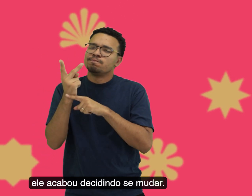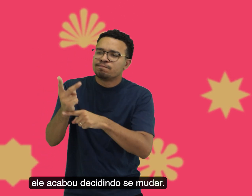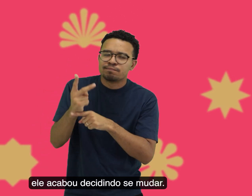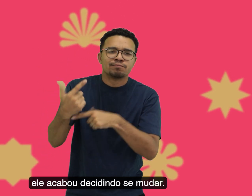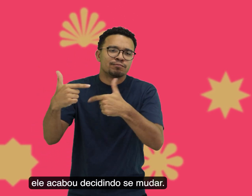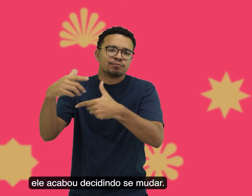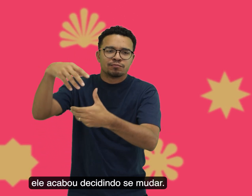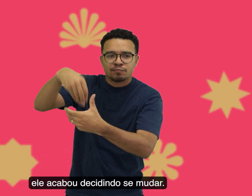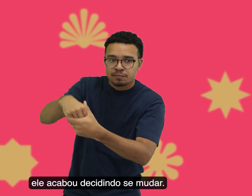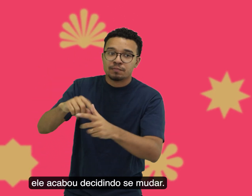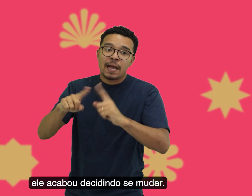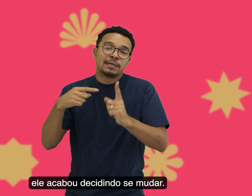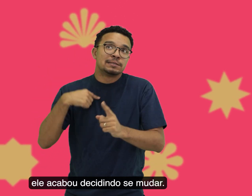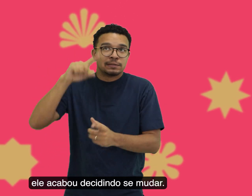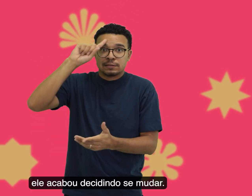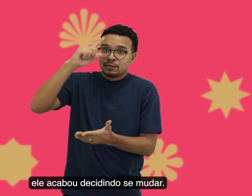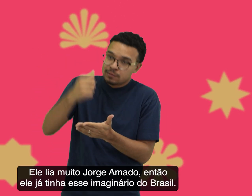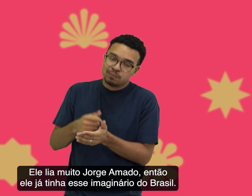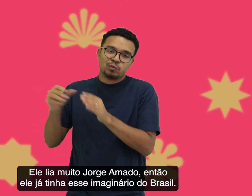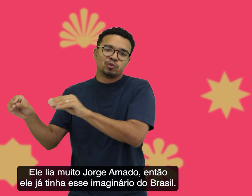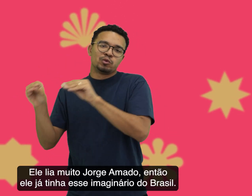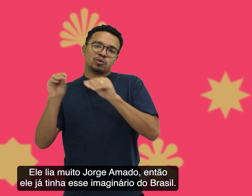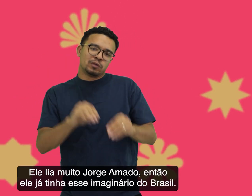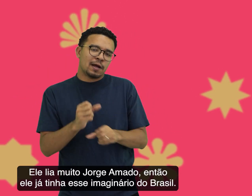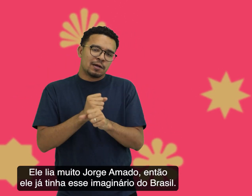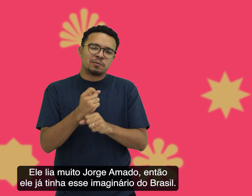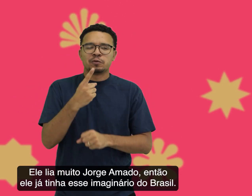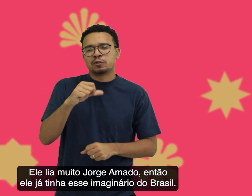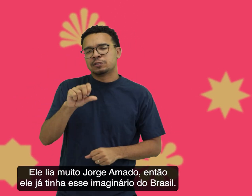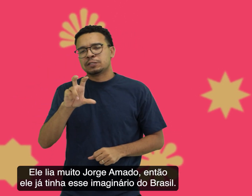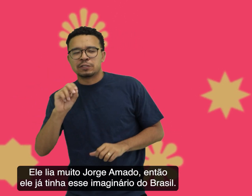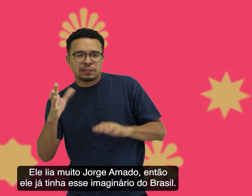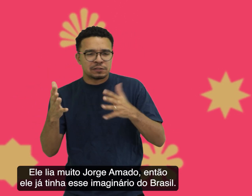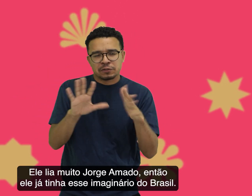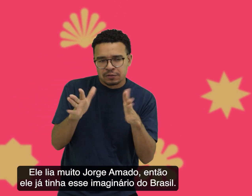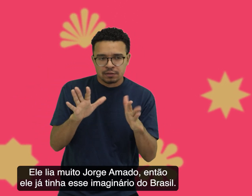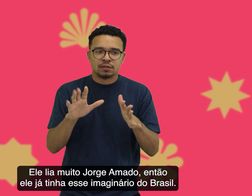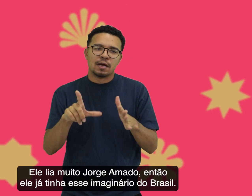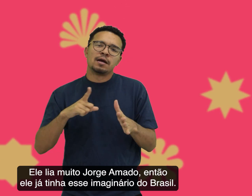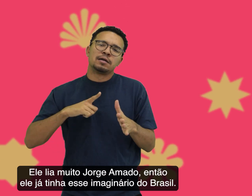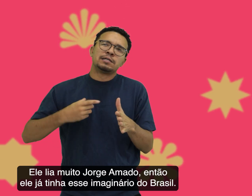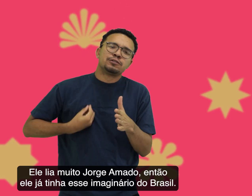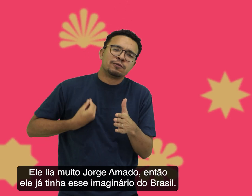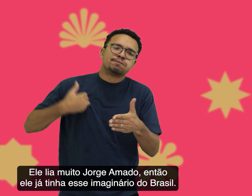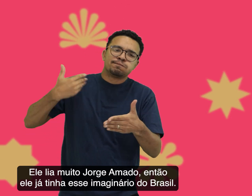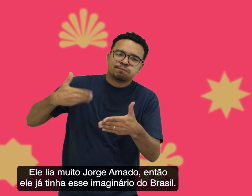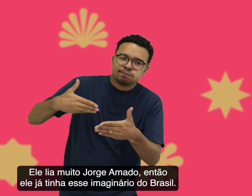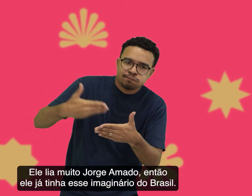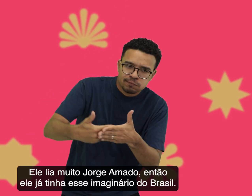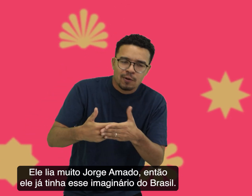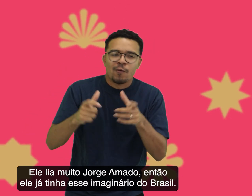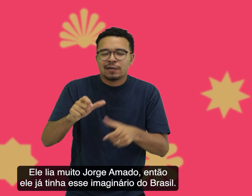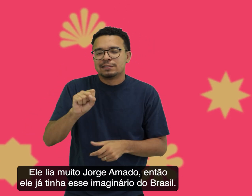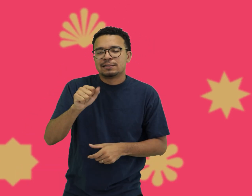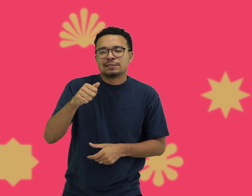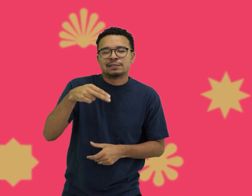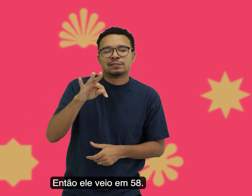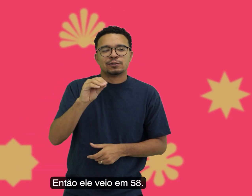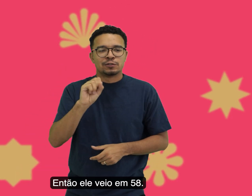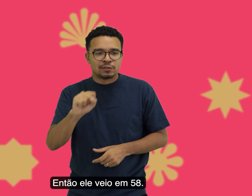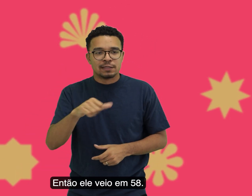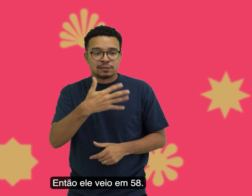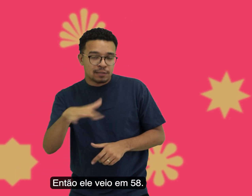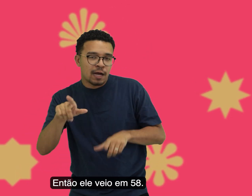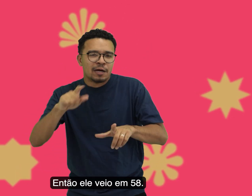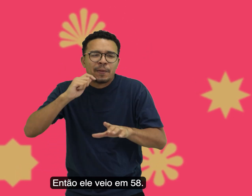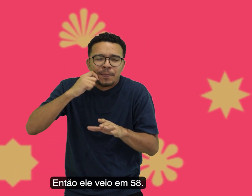trabalho, ele acabou decidindo se mudar. Ele lia muito Jorge Amado, Então, ele já tinha esse imaginário do